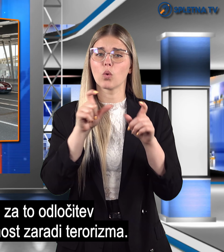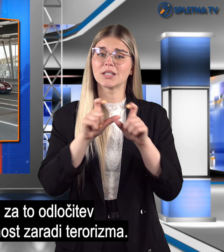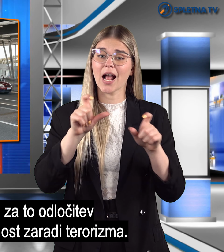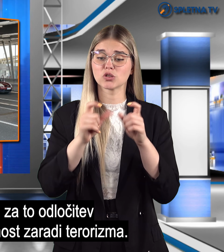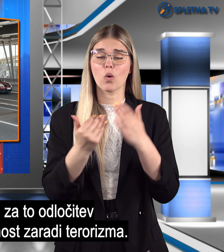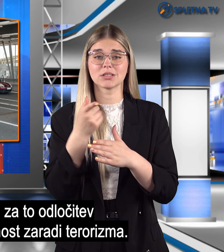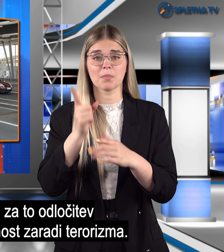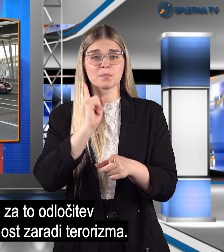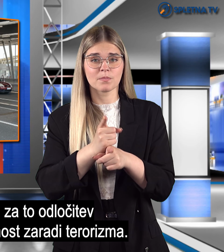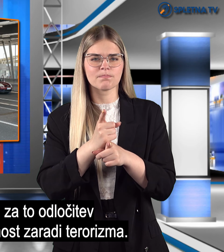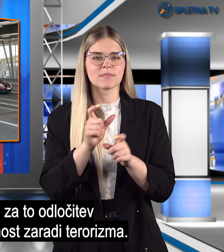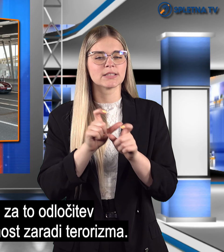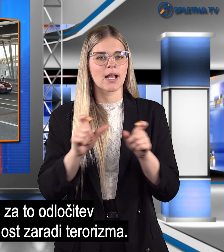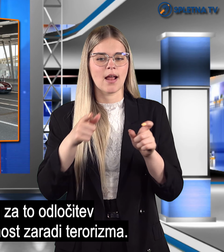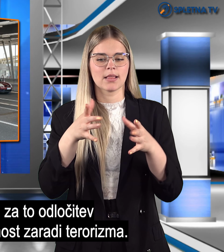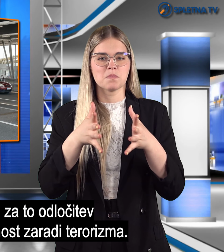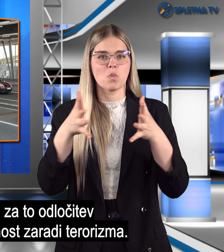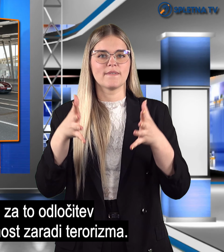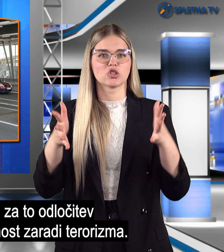odločitev povečana nevarnost zaradi terorizma.